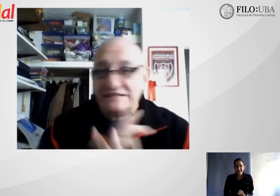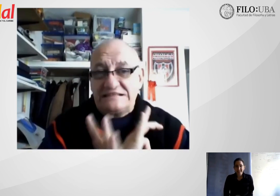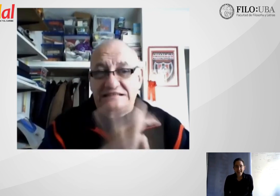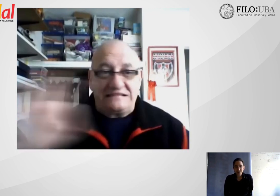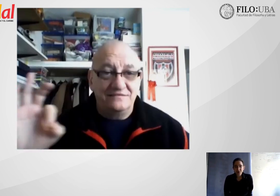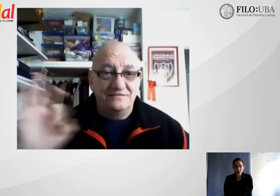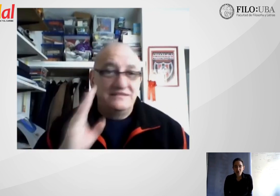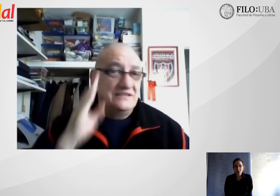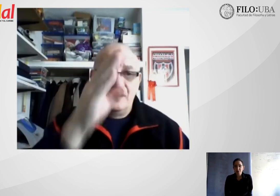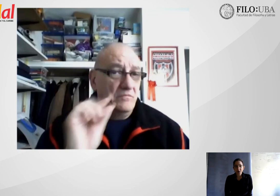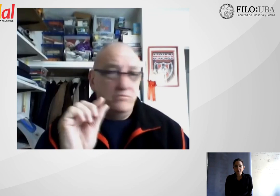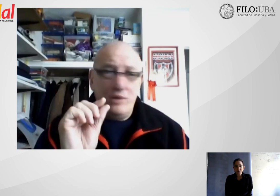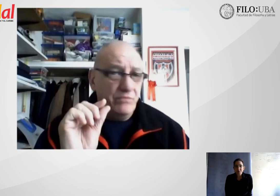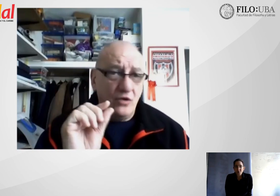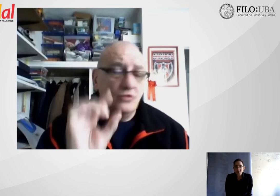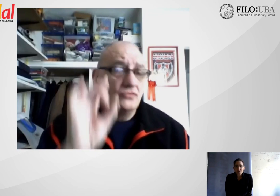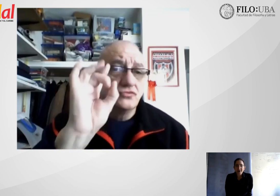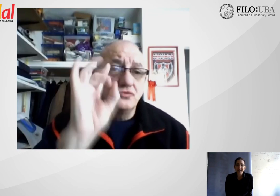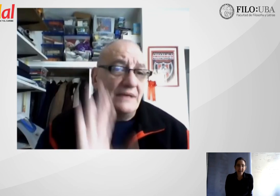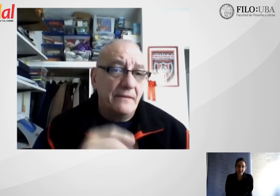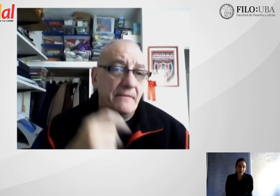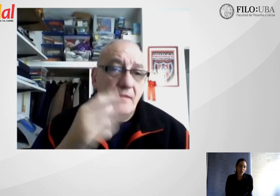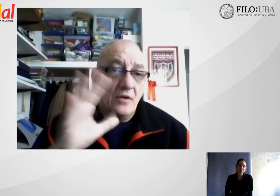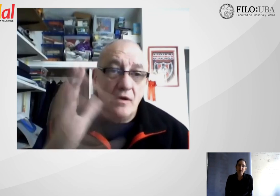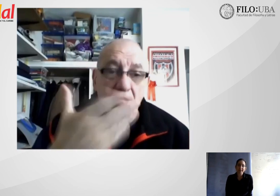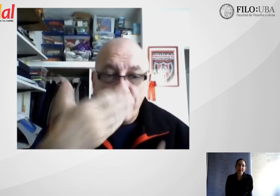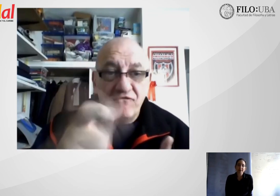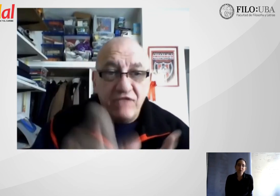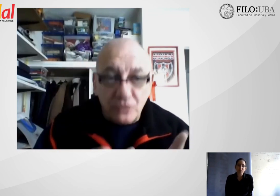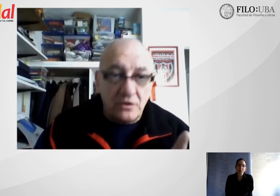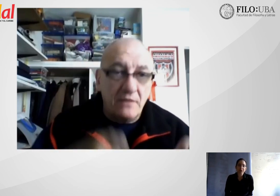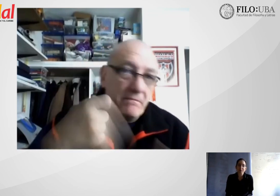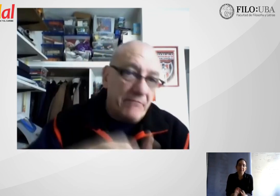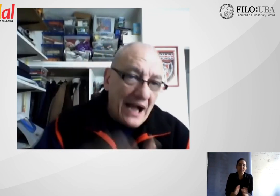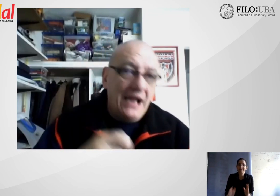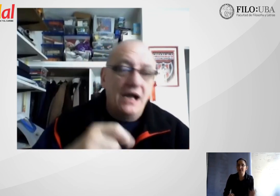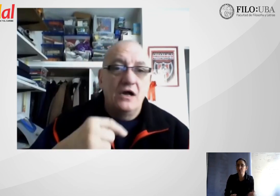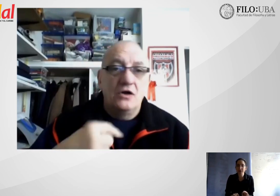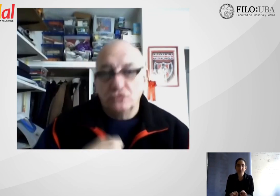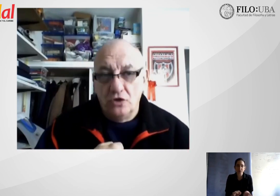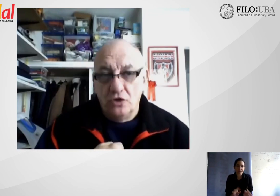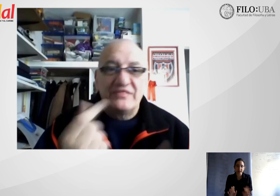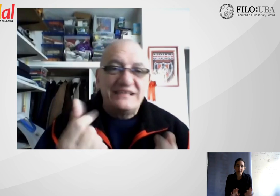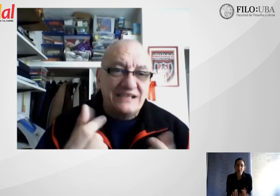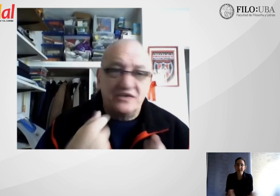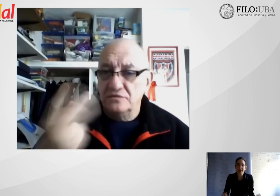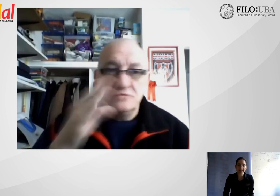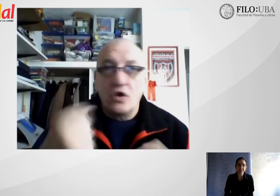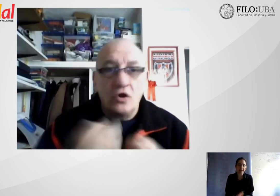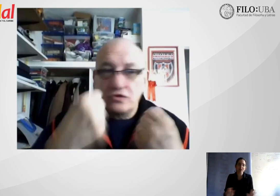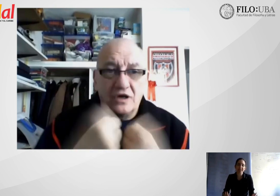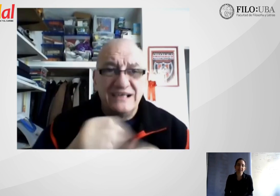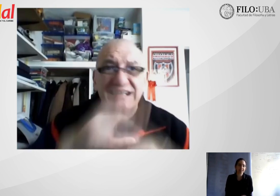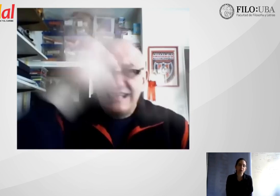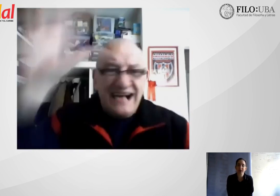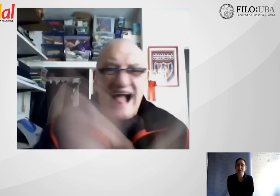Y hasta el día de hoy no podemos como abrirla. O sea, nosotros solamente vamos como, bueno, para pagar facturas algún día al mes,